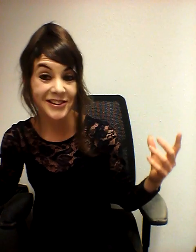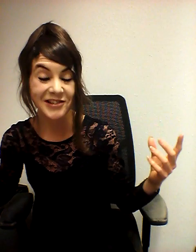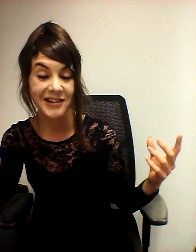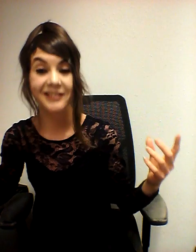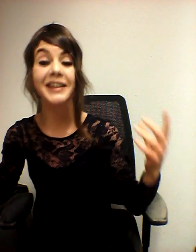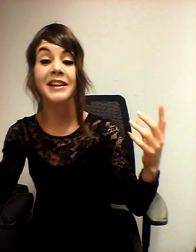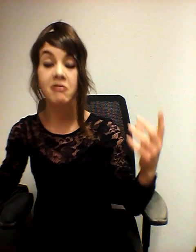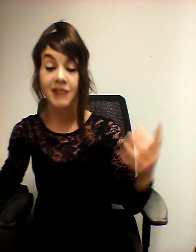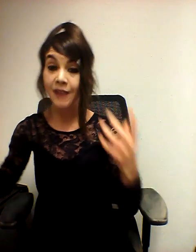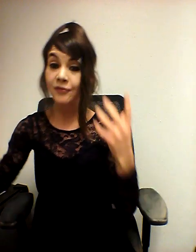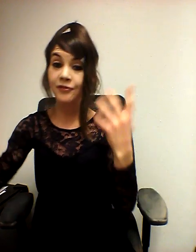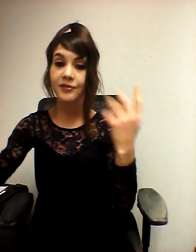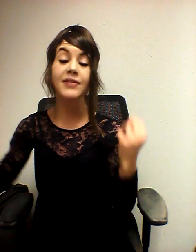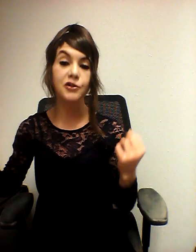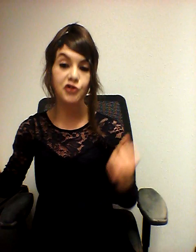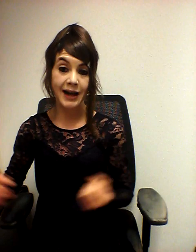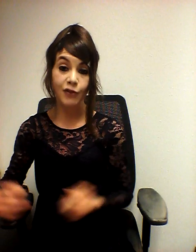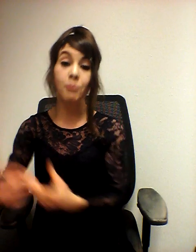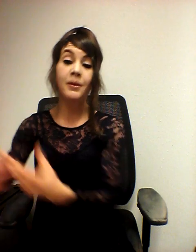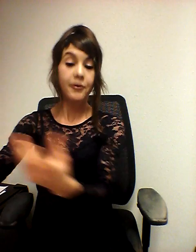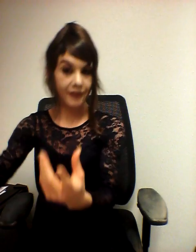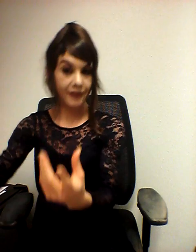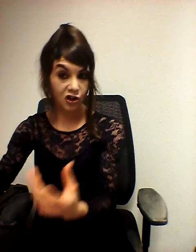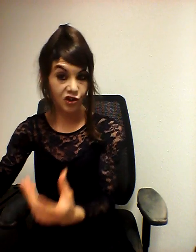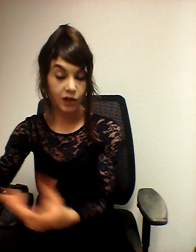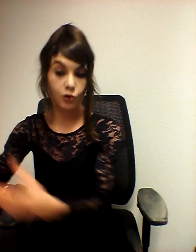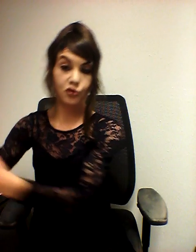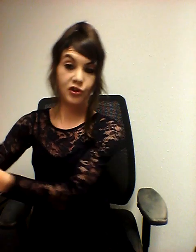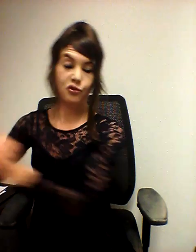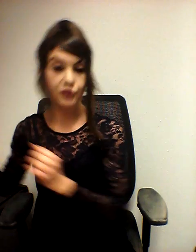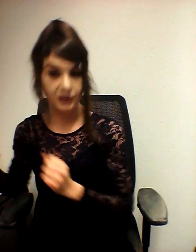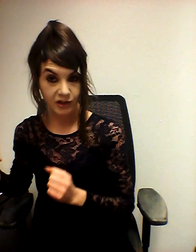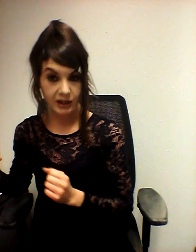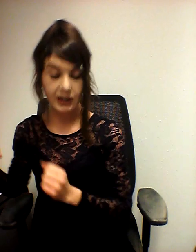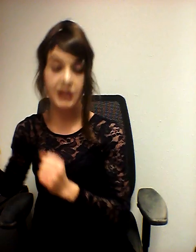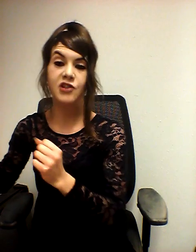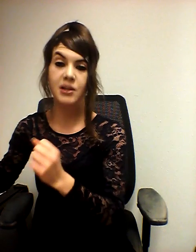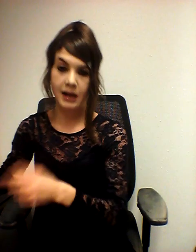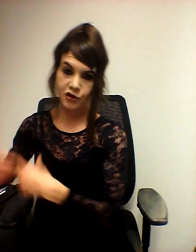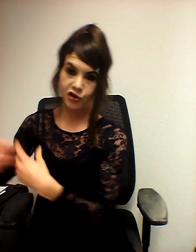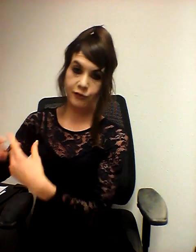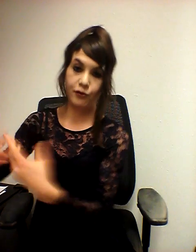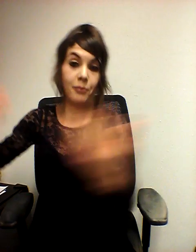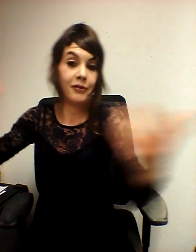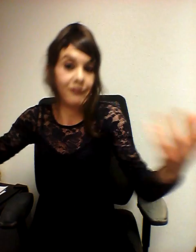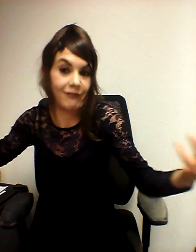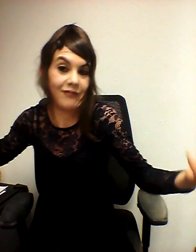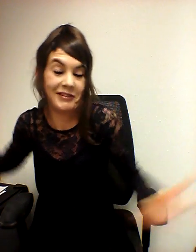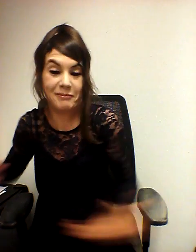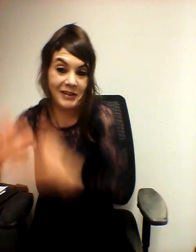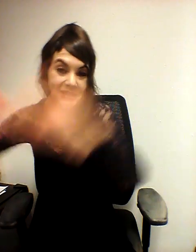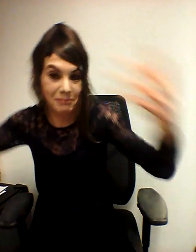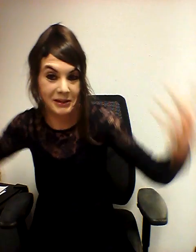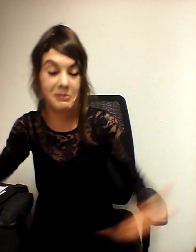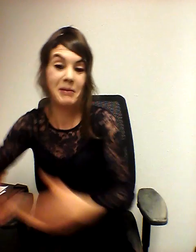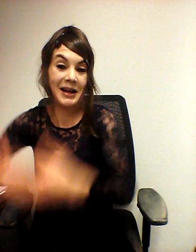cellen in jouw lijf niet in staat om vesikels transport en secretie blaasjes te vormen met een lipid membraan